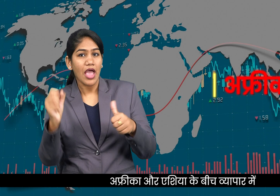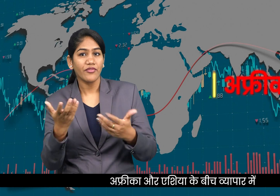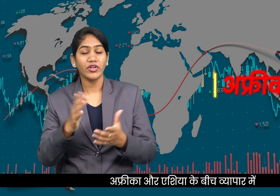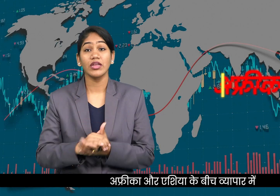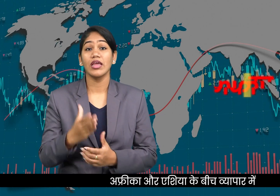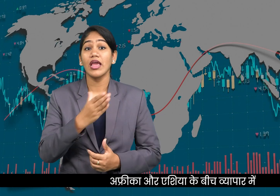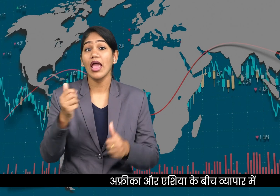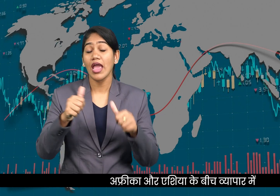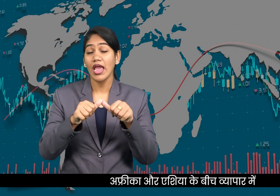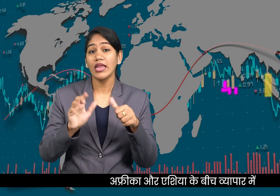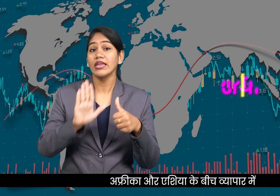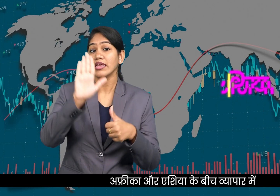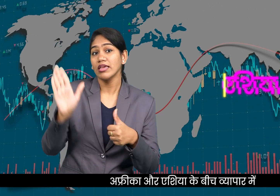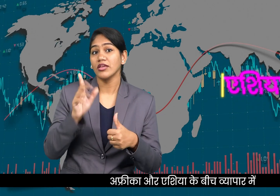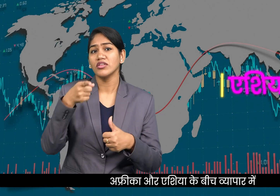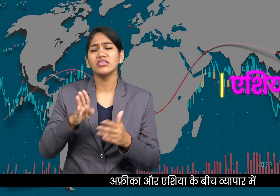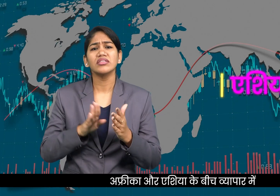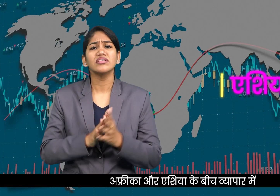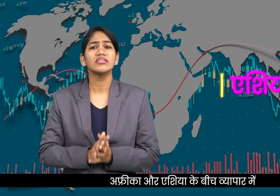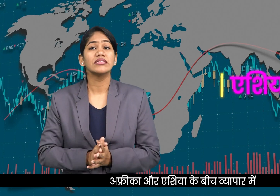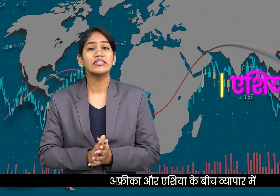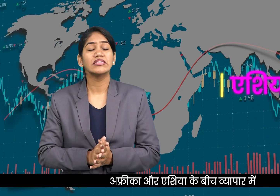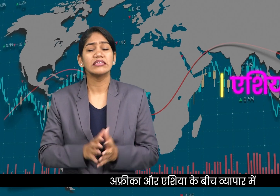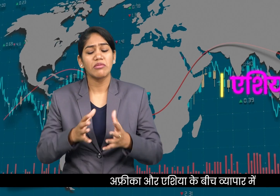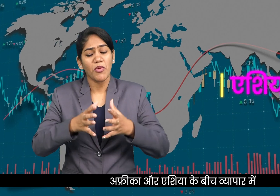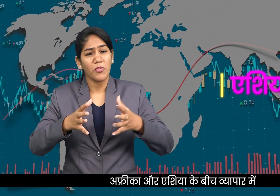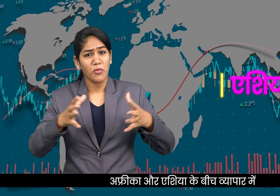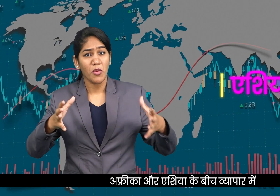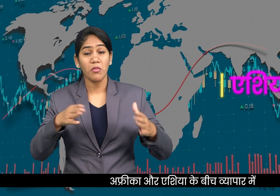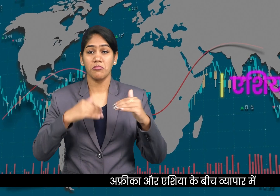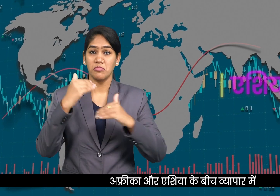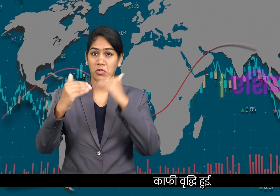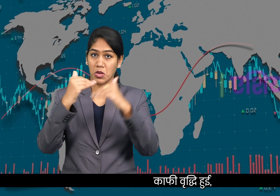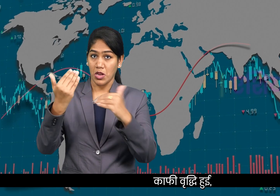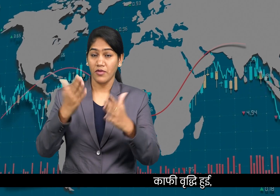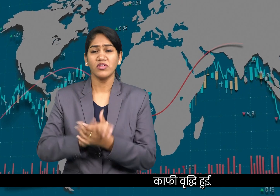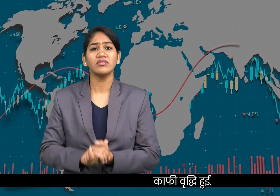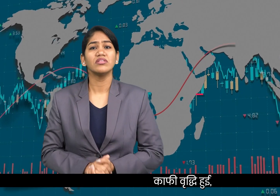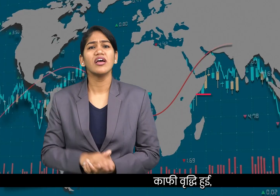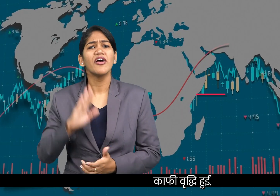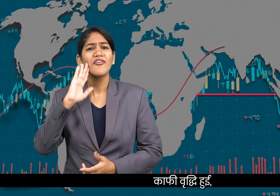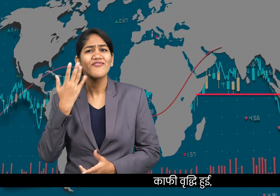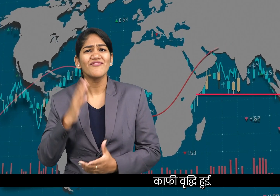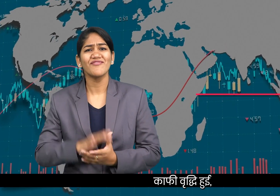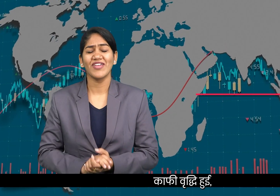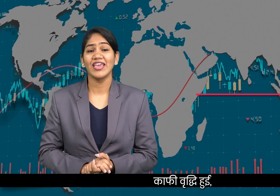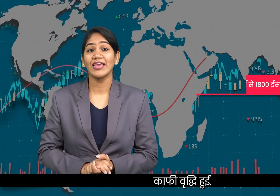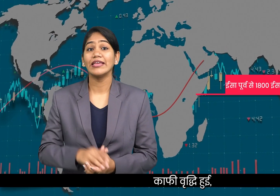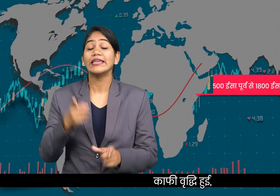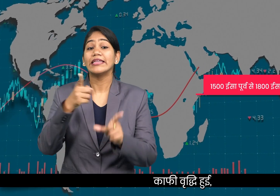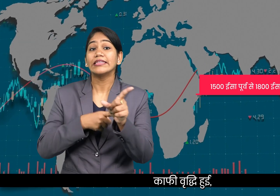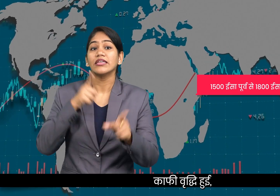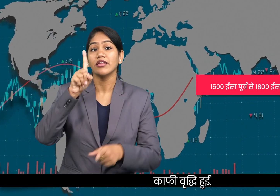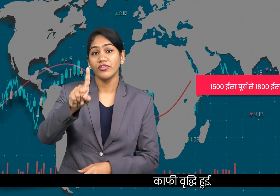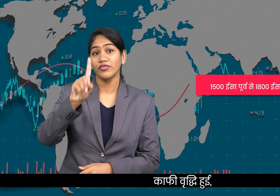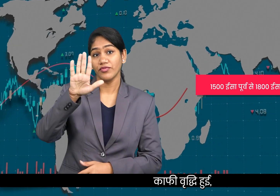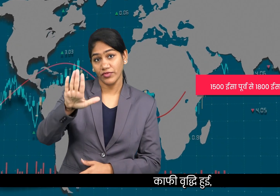अफ्रीका और एशिया के बीच व्यापार में काफी वृद्धि हुई।